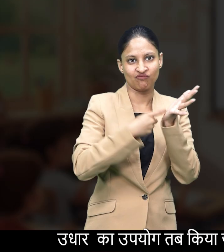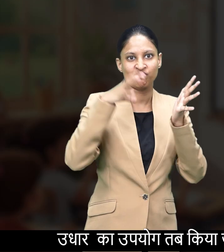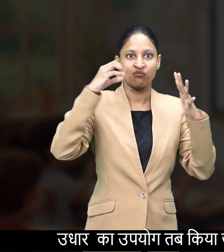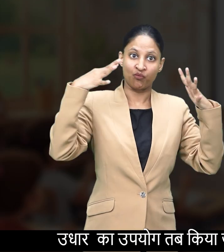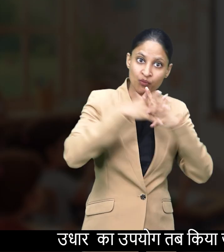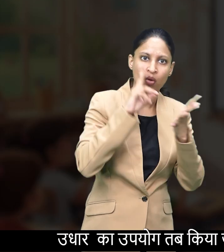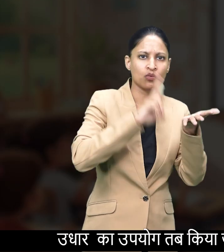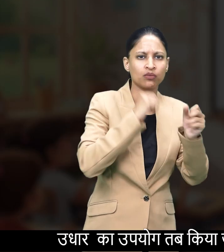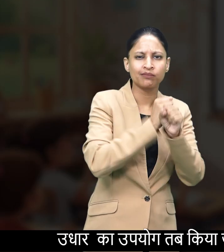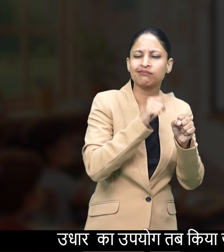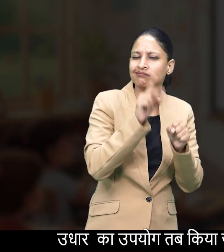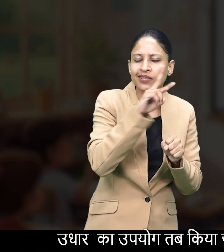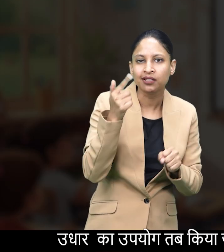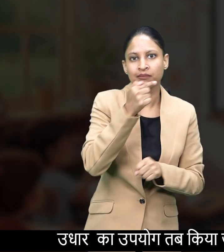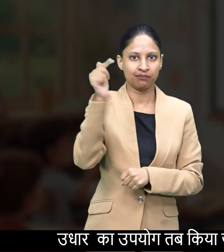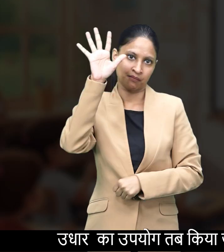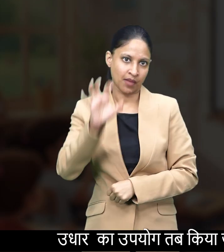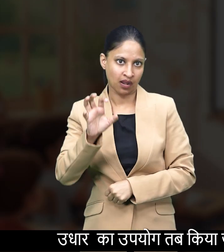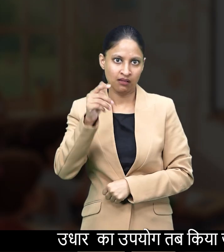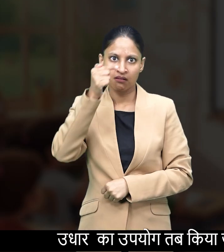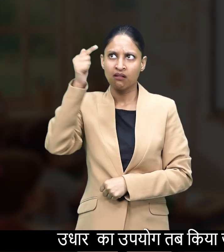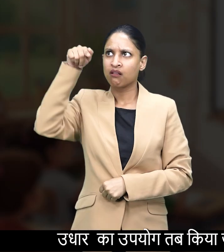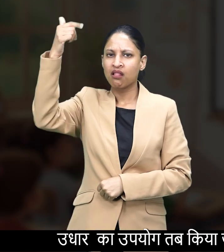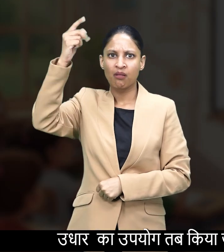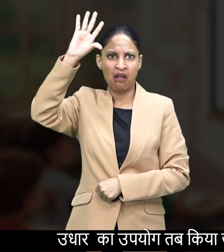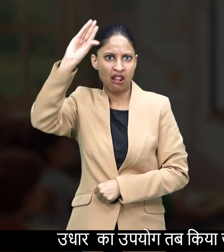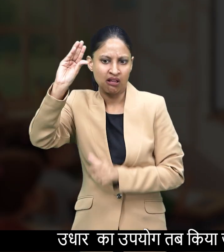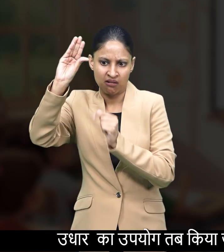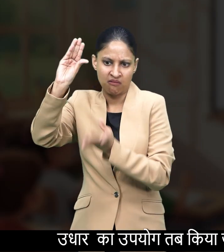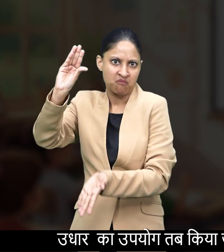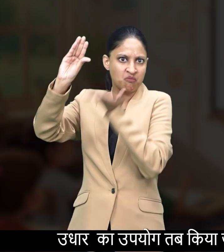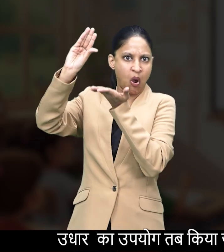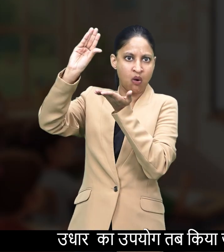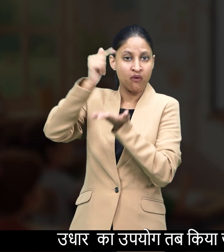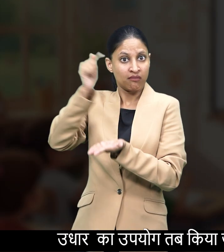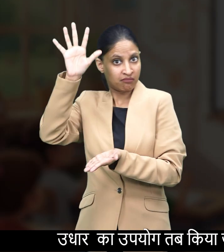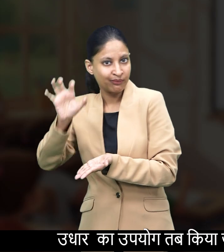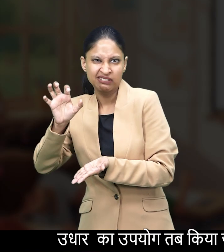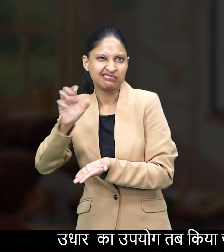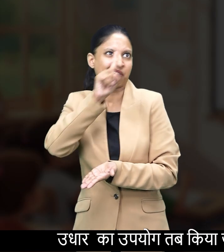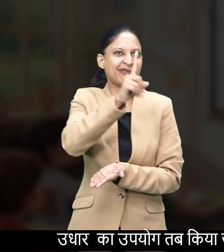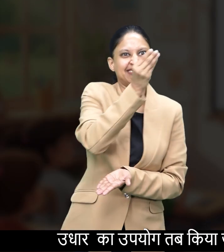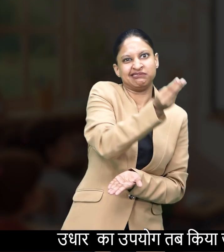उधार का उपयोग तब किया जाता है जब ऊपर का अंक नीचे के अंक से छोटा होता है।